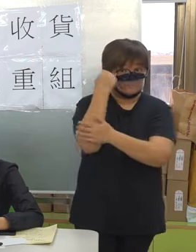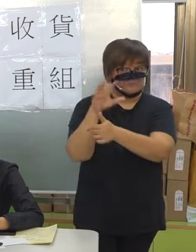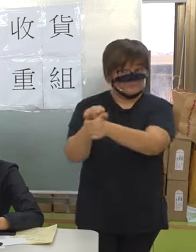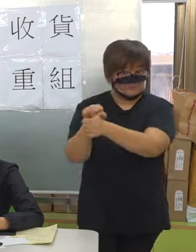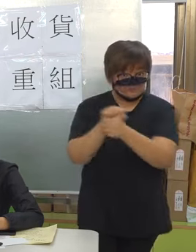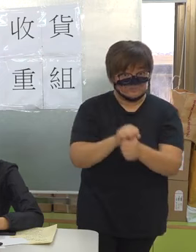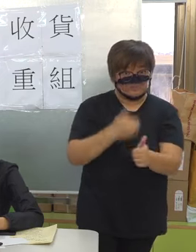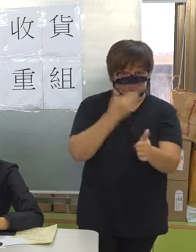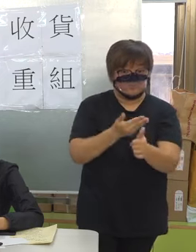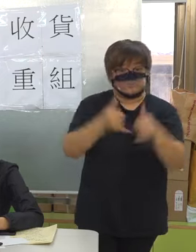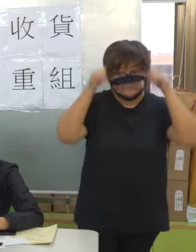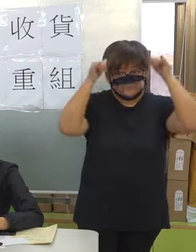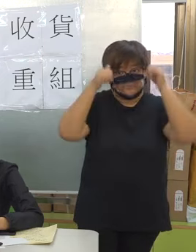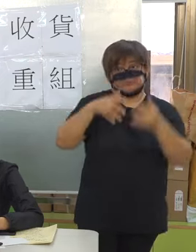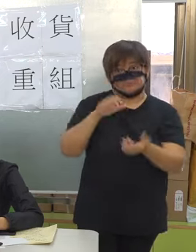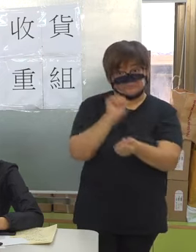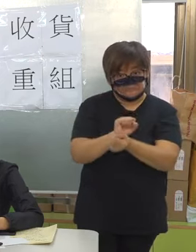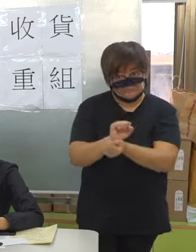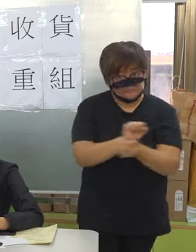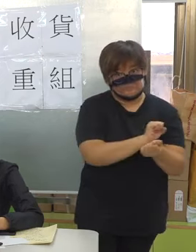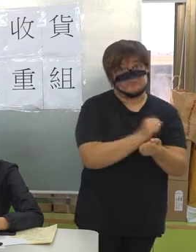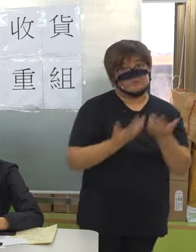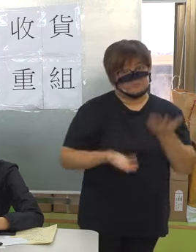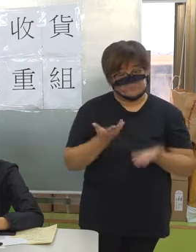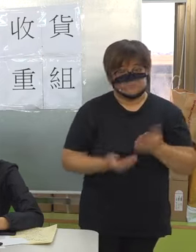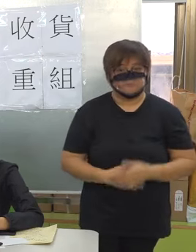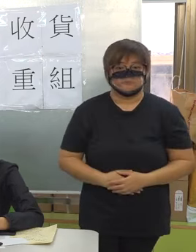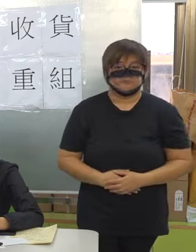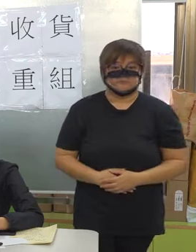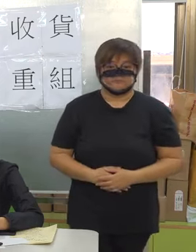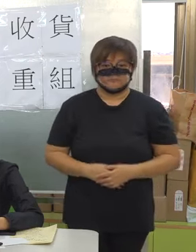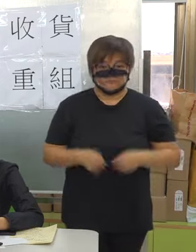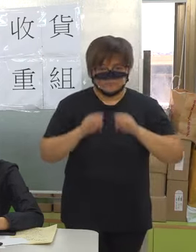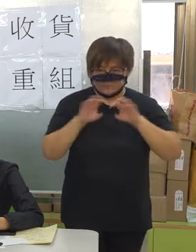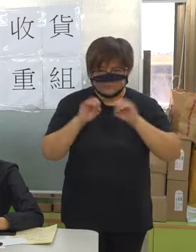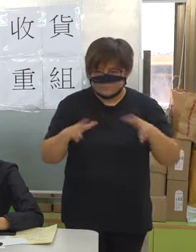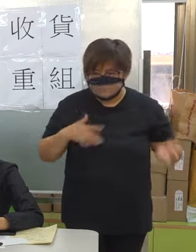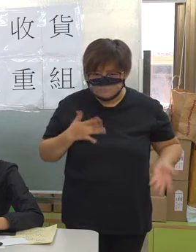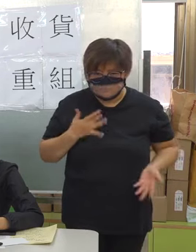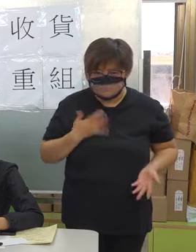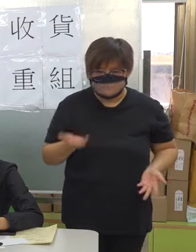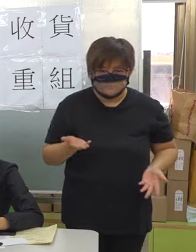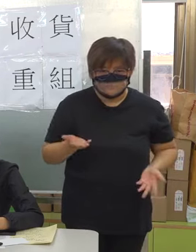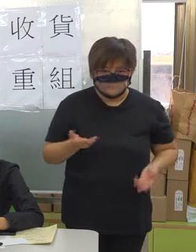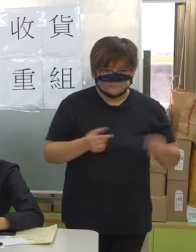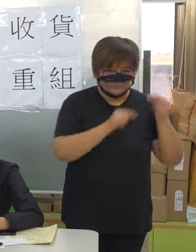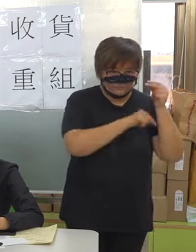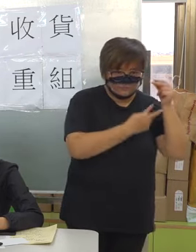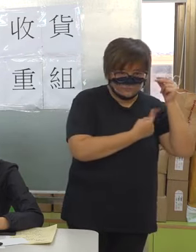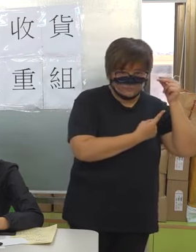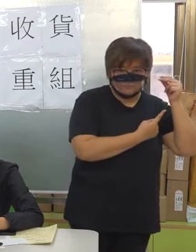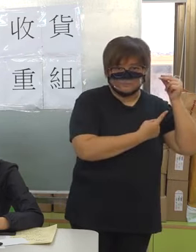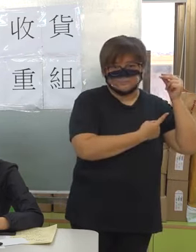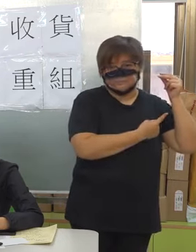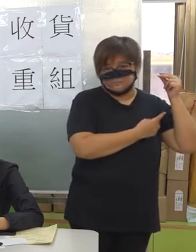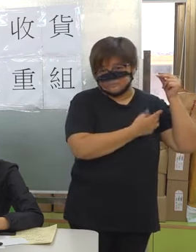中，監警會的報告竟然將721警黑勾結的恐襲總結為警隊公關技巧問題，